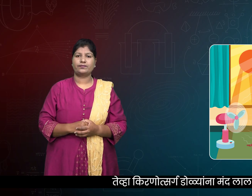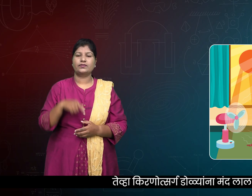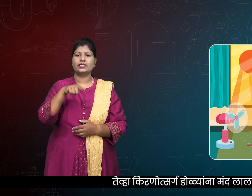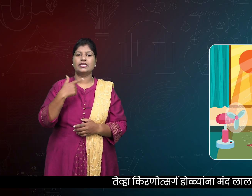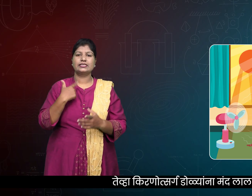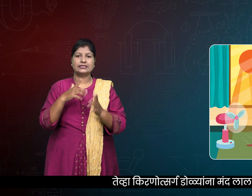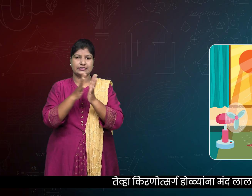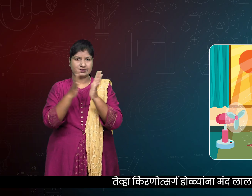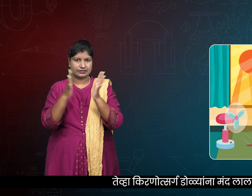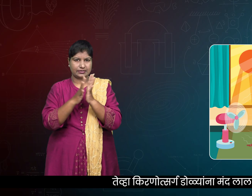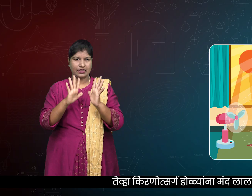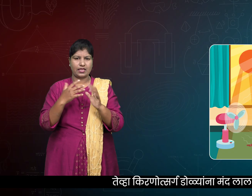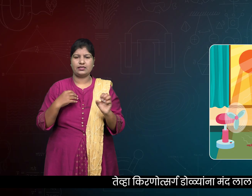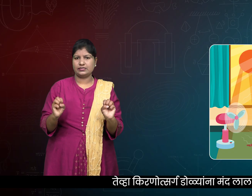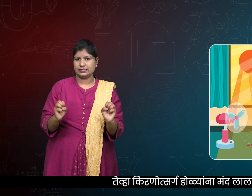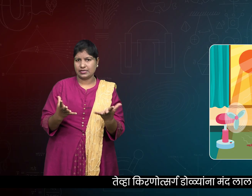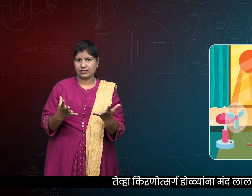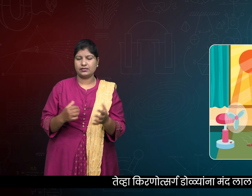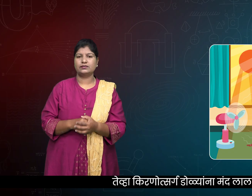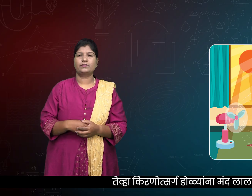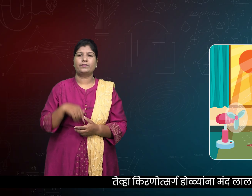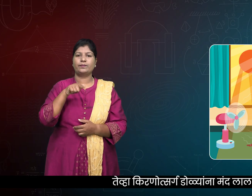तेव्हा किरणोत्सर्ग डोळ्यांना मंद लाल